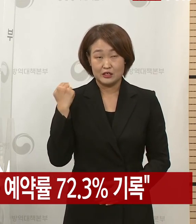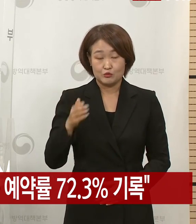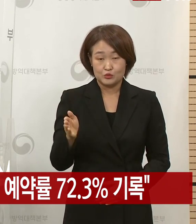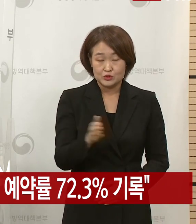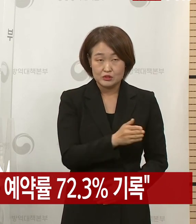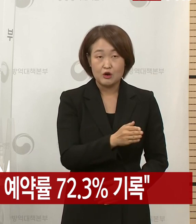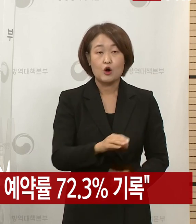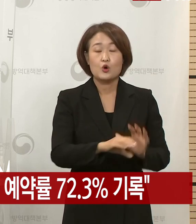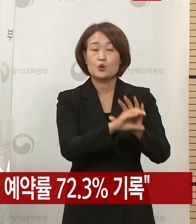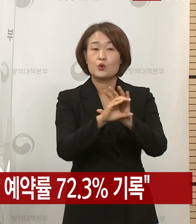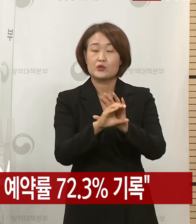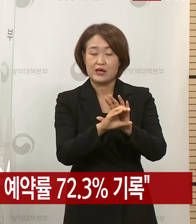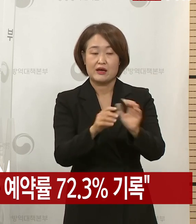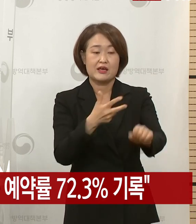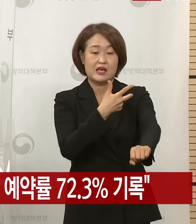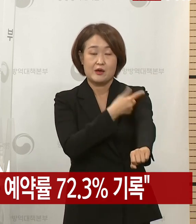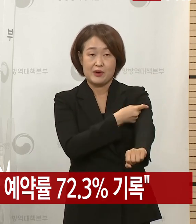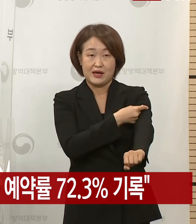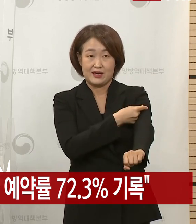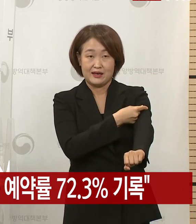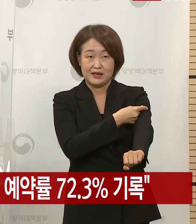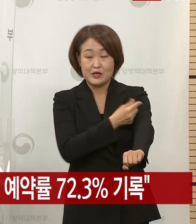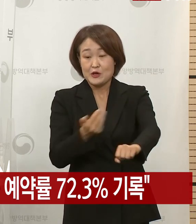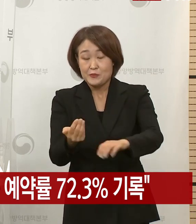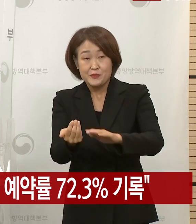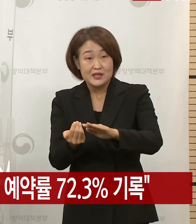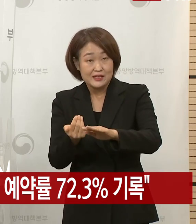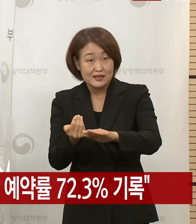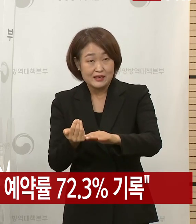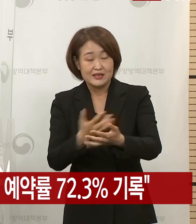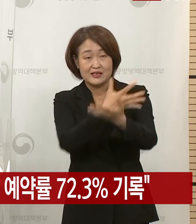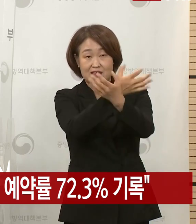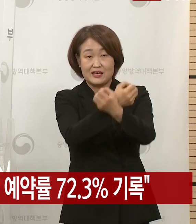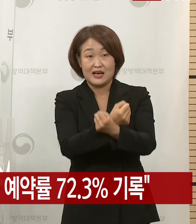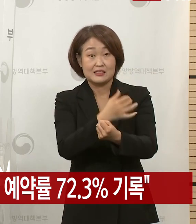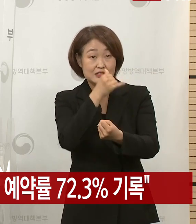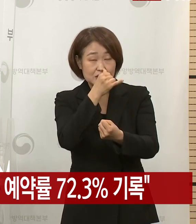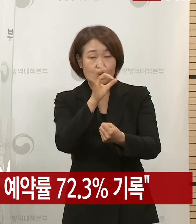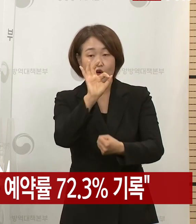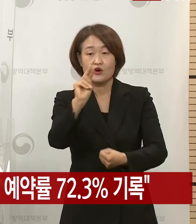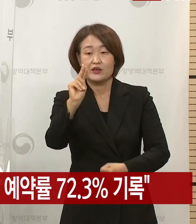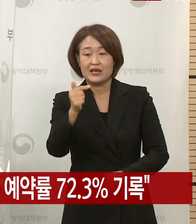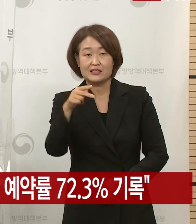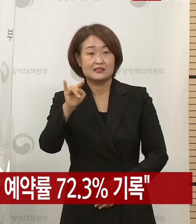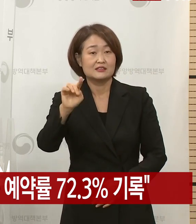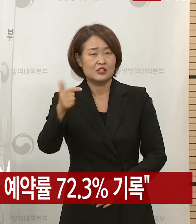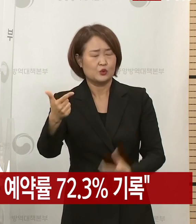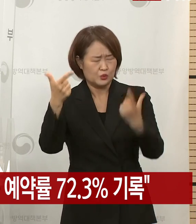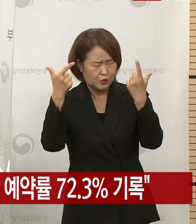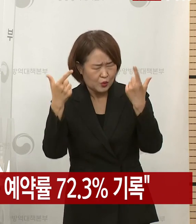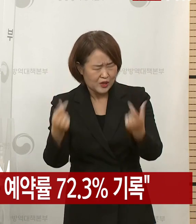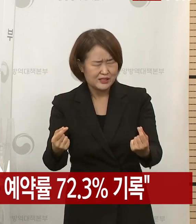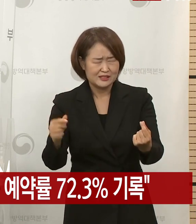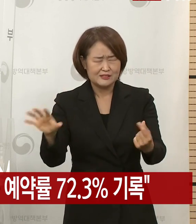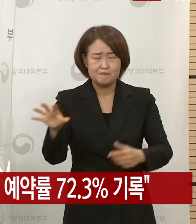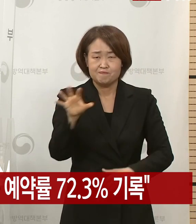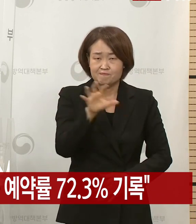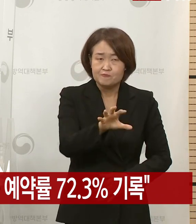코로나19 예방접종 사전 예약 시스템을 통해 얀센 백신에 대한 사전 예약도 진행하고